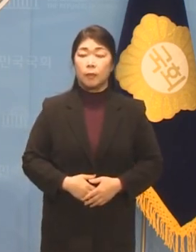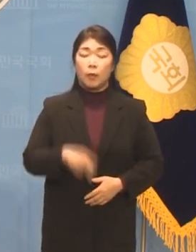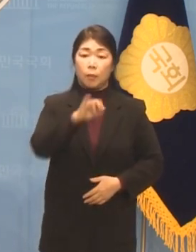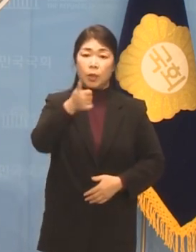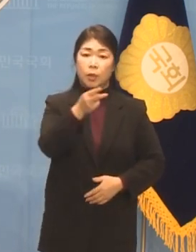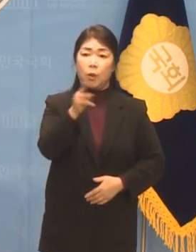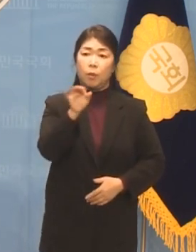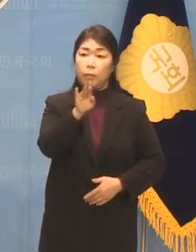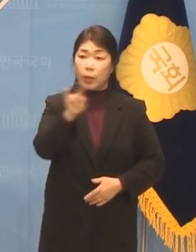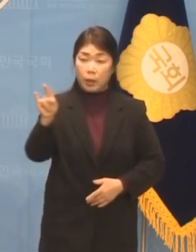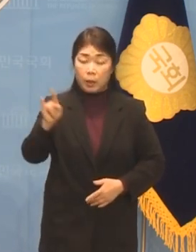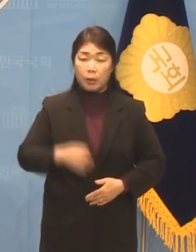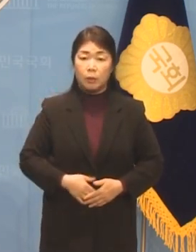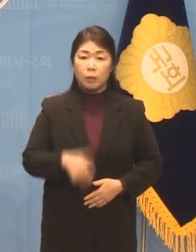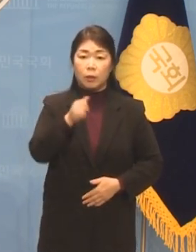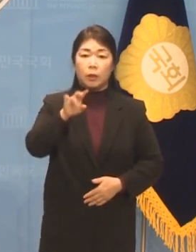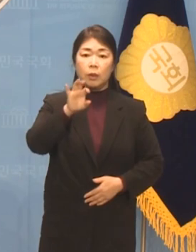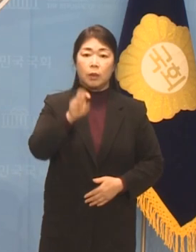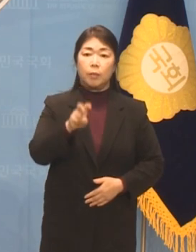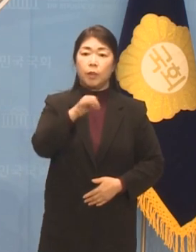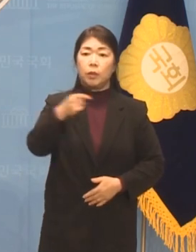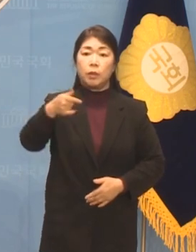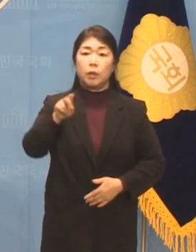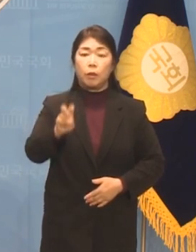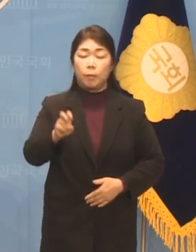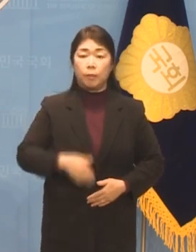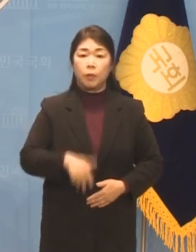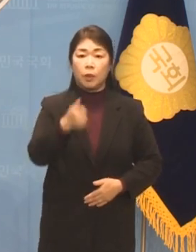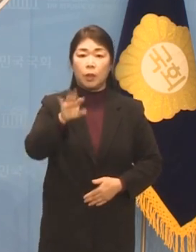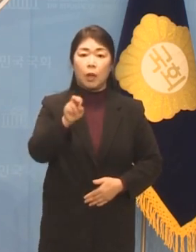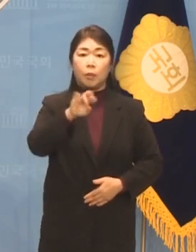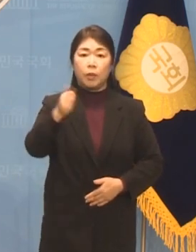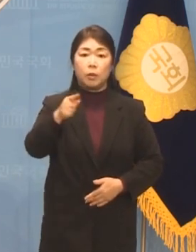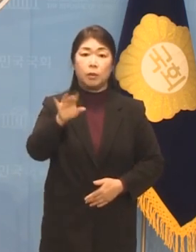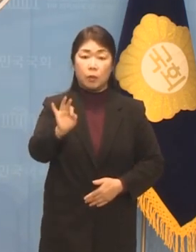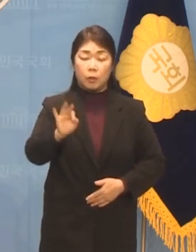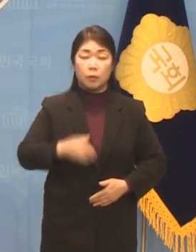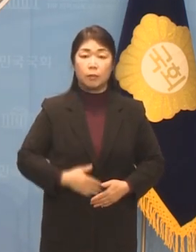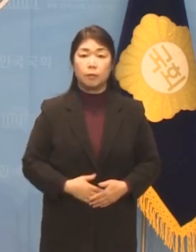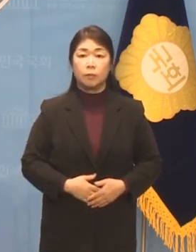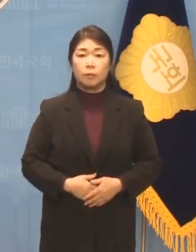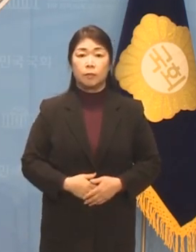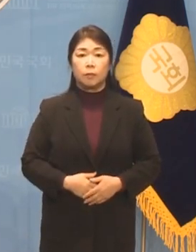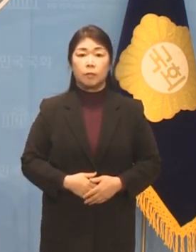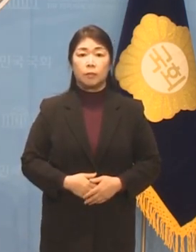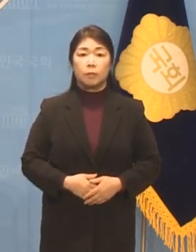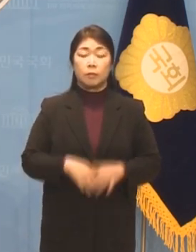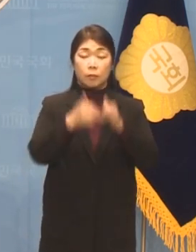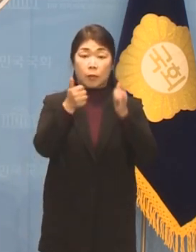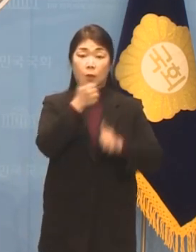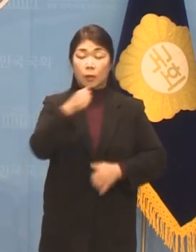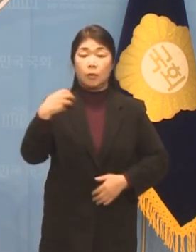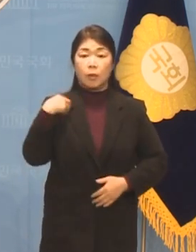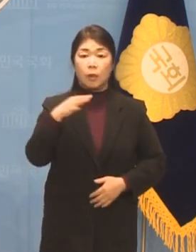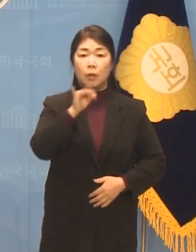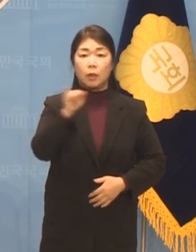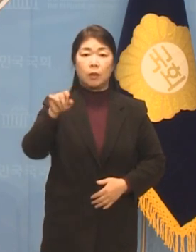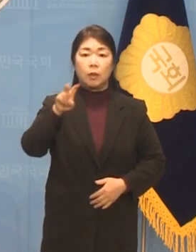의원님 오셨습니다. 김의겸 의원님 오셨습니다. 강민정 의원님 오셨습니다. 네, 사회를 맡은 저는 김영민